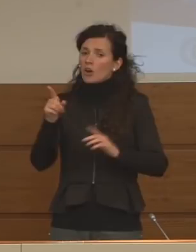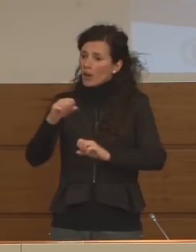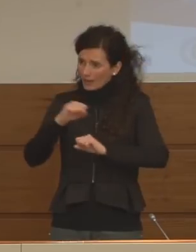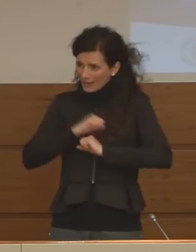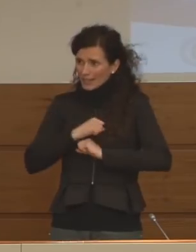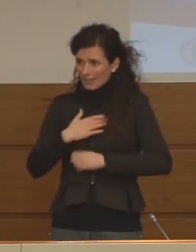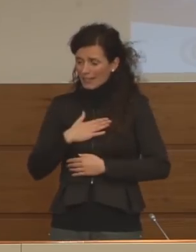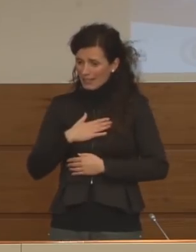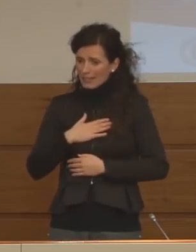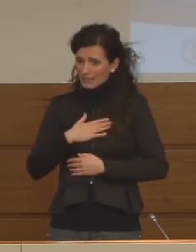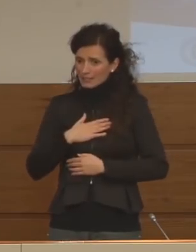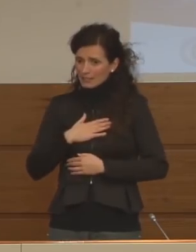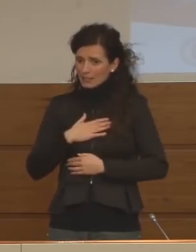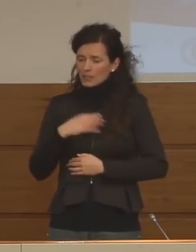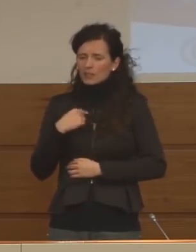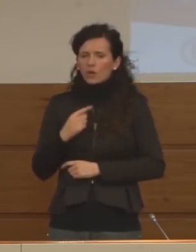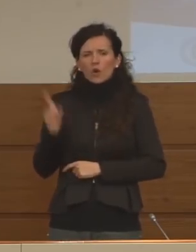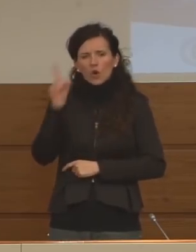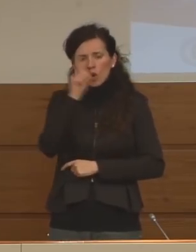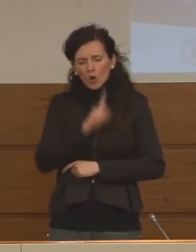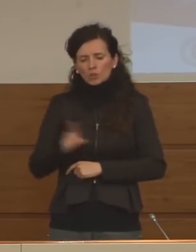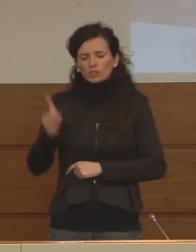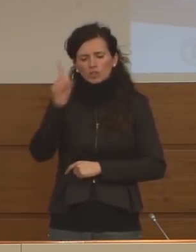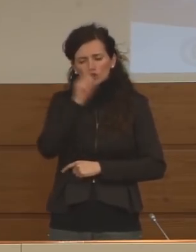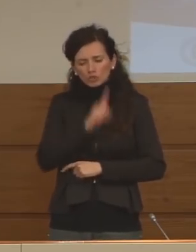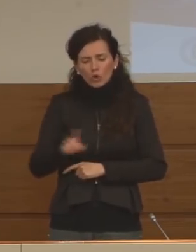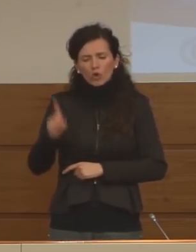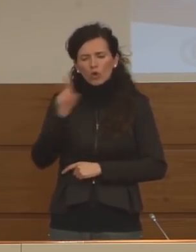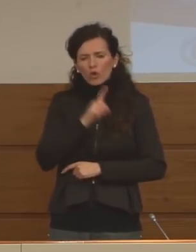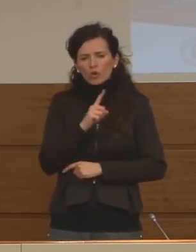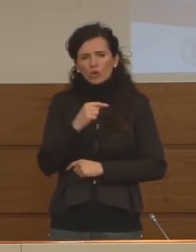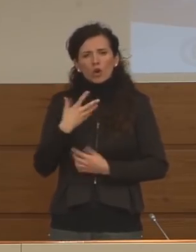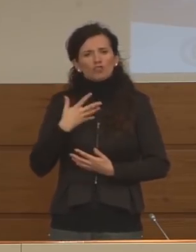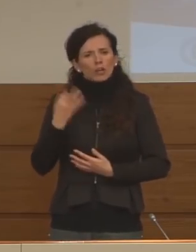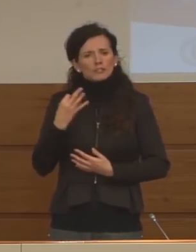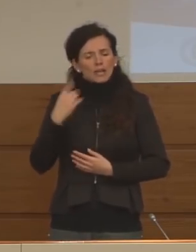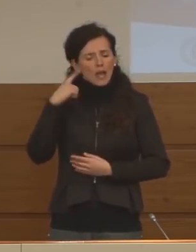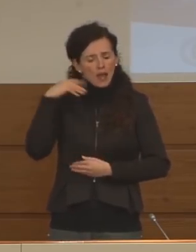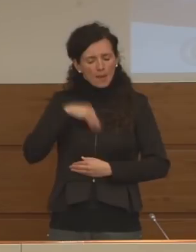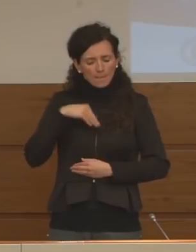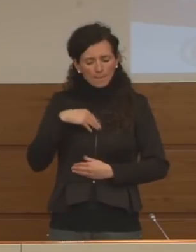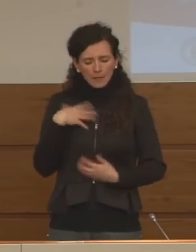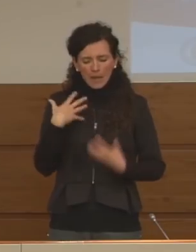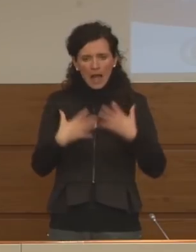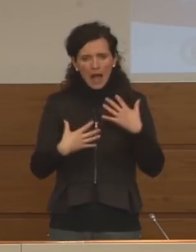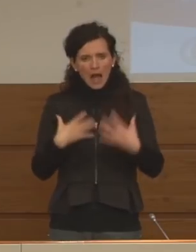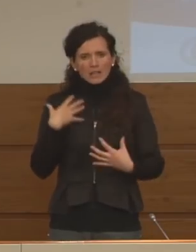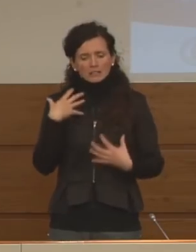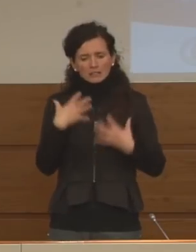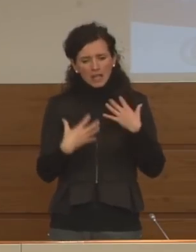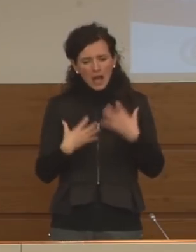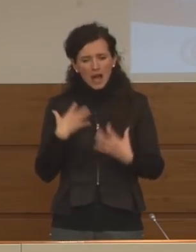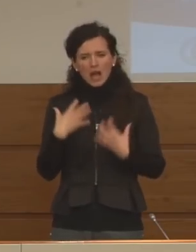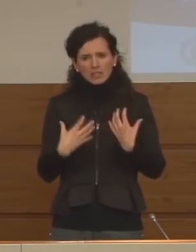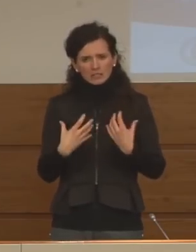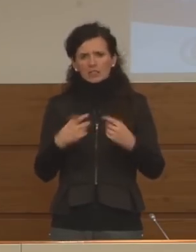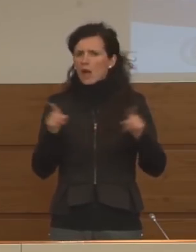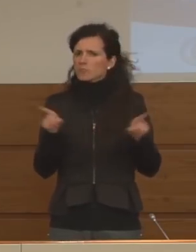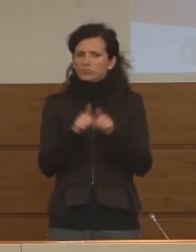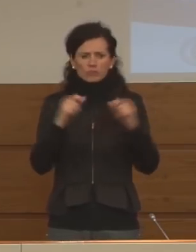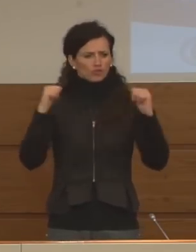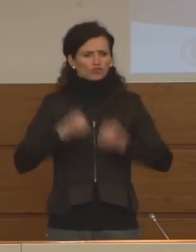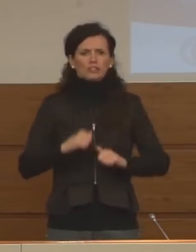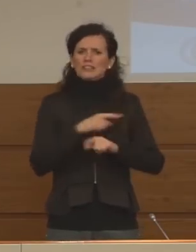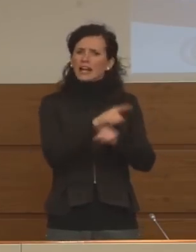aspettiamo con la stessa ansia di molti altri anzi di tutti i nostri concittadini